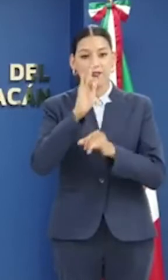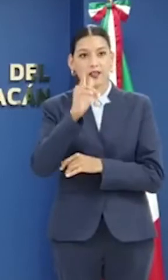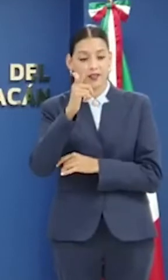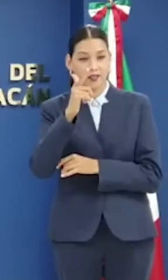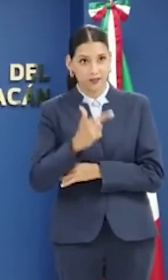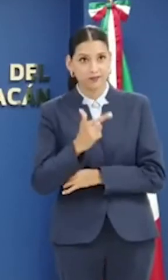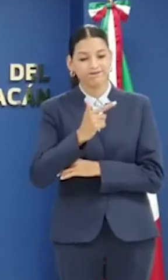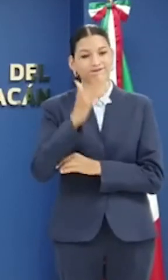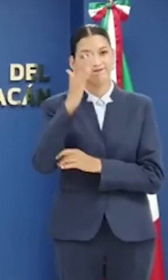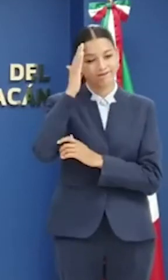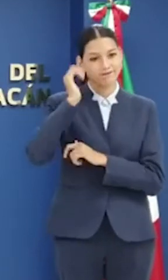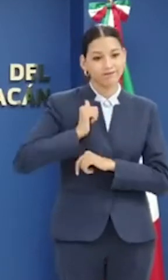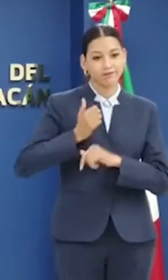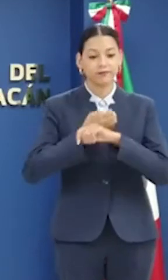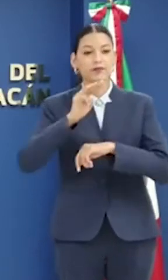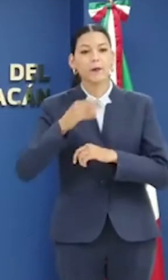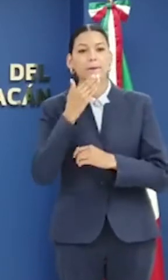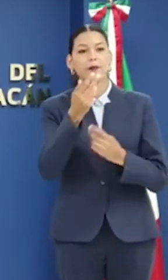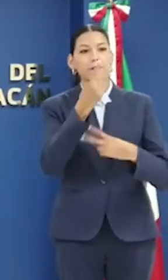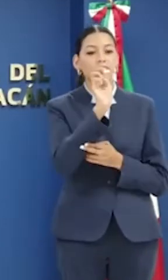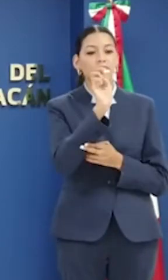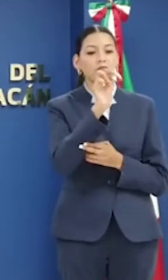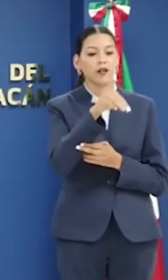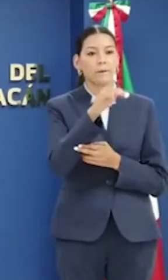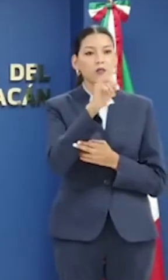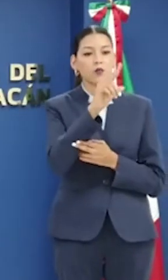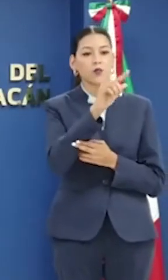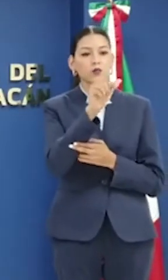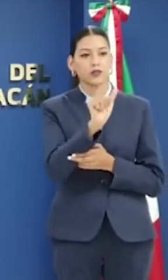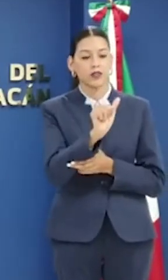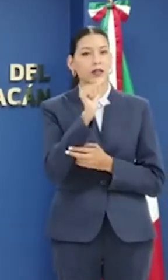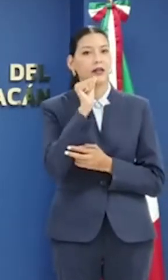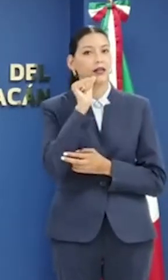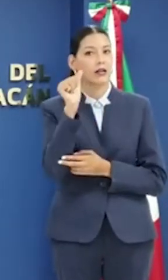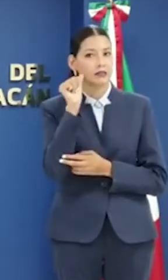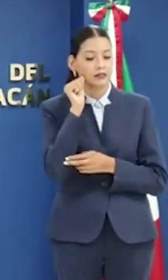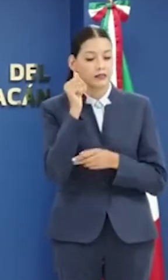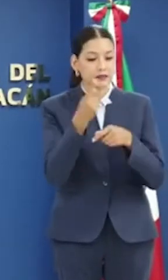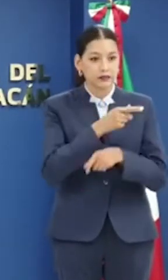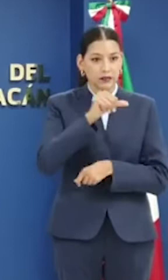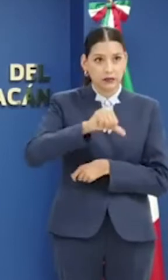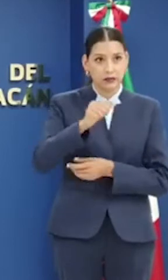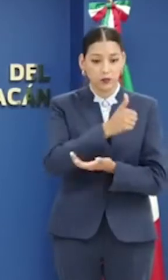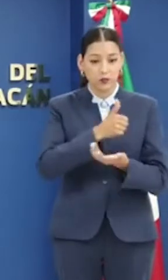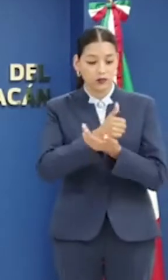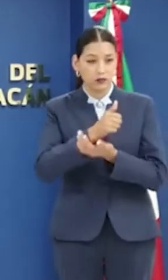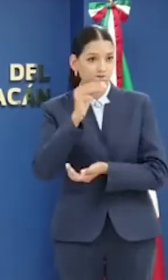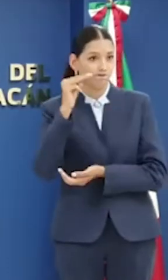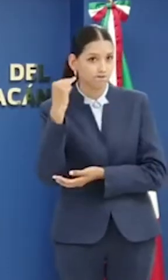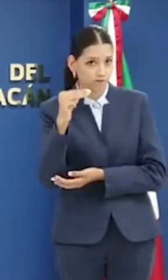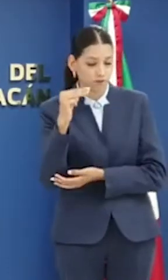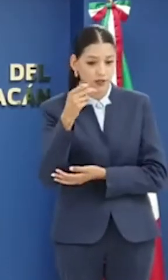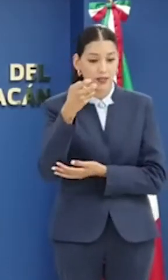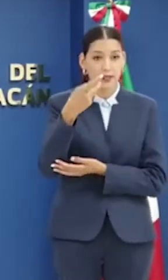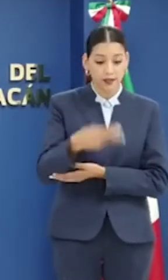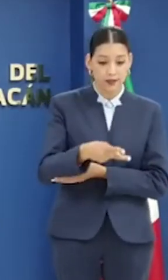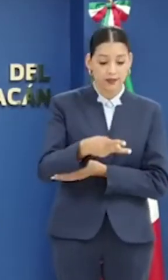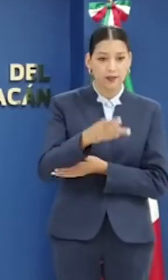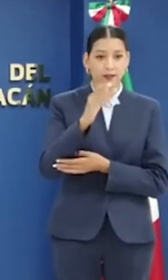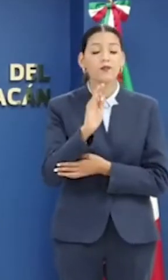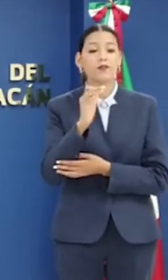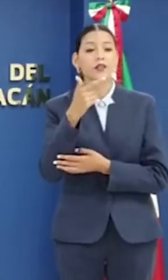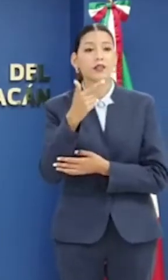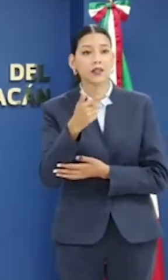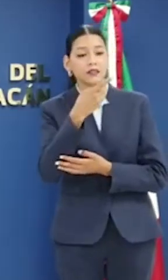horas, la víctima Abraham Mendoza Mendoza salió del estacionamiento de un gimnasio ubicado en la avenida Francisco